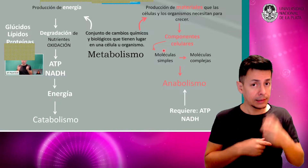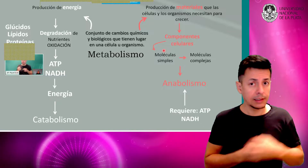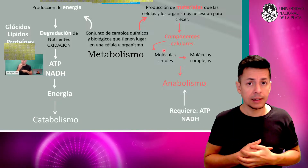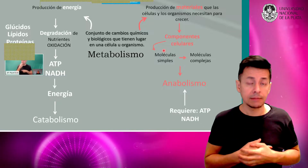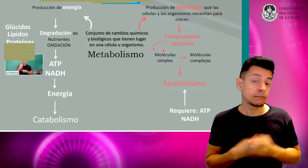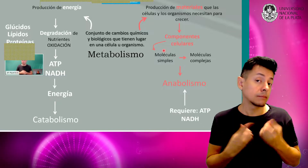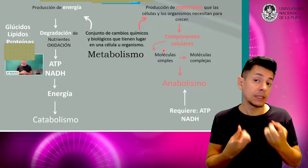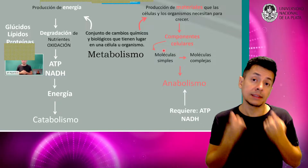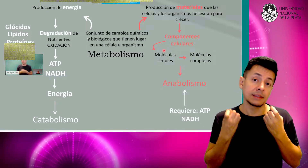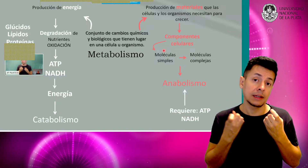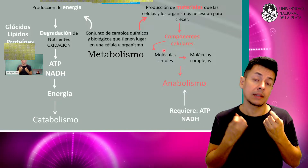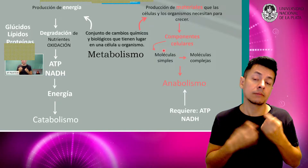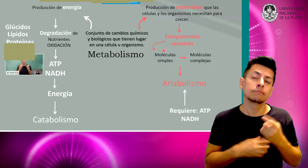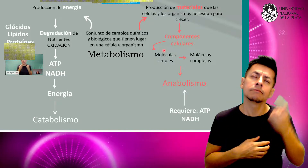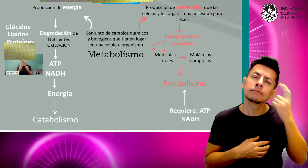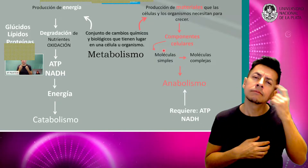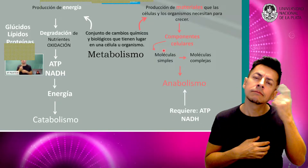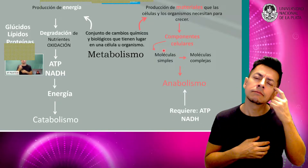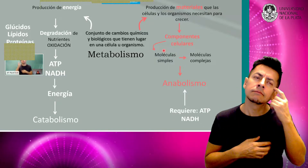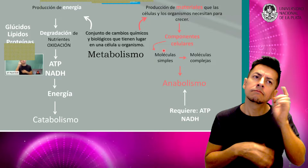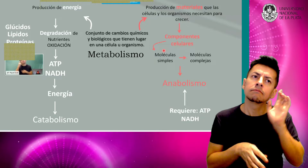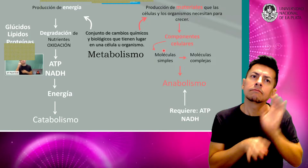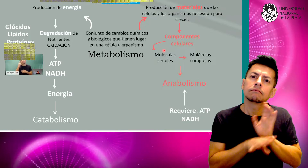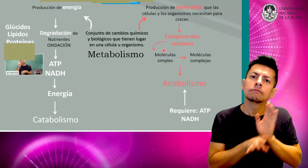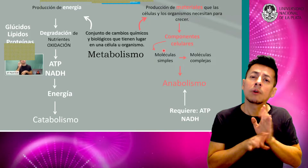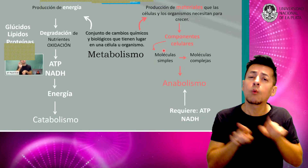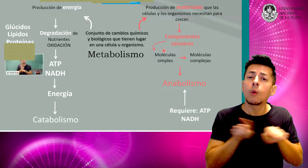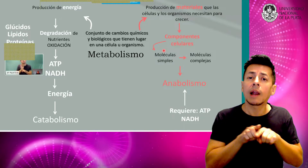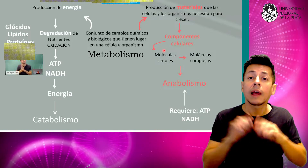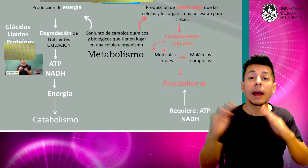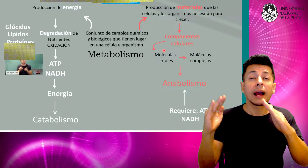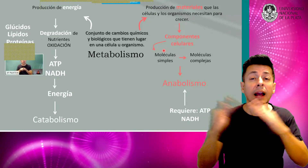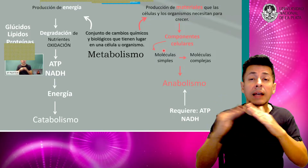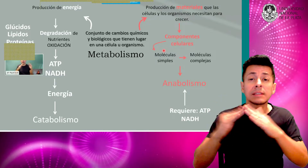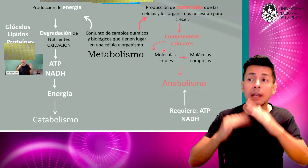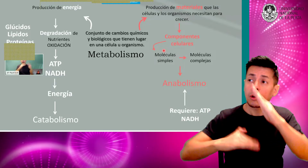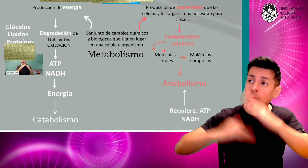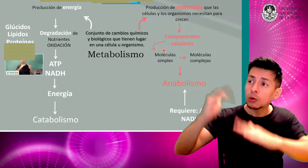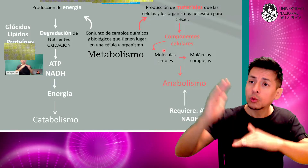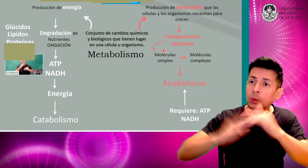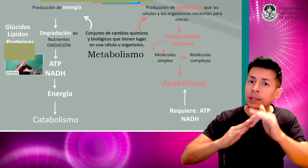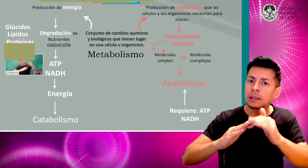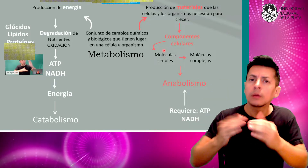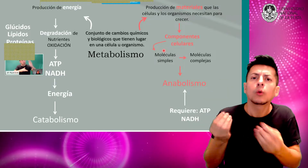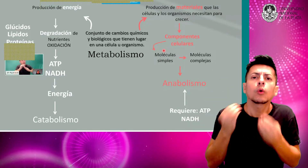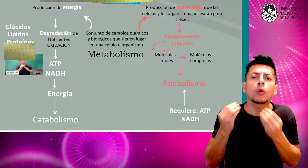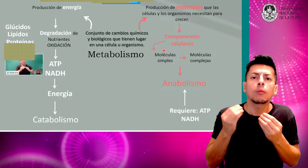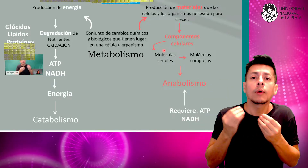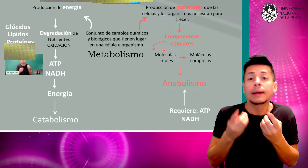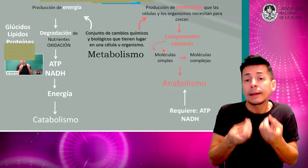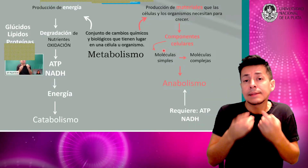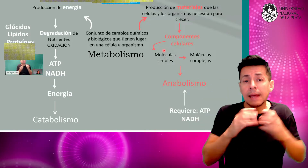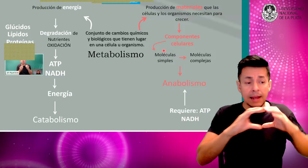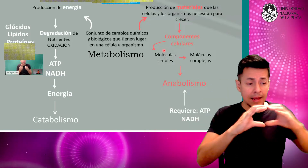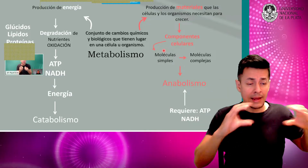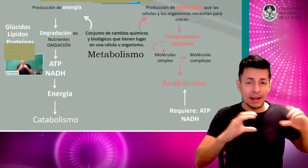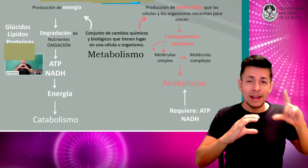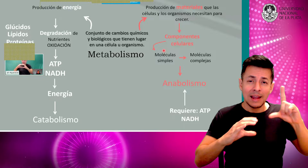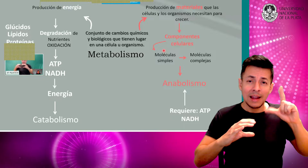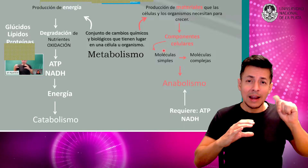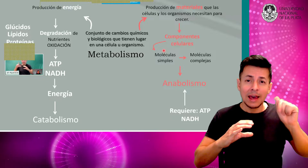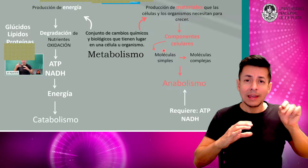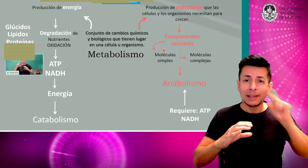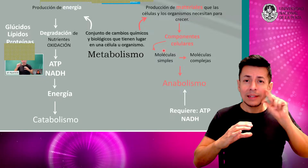¿Sí? Piénsenlo como construir una casa. Vamos a necesitar ladrillos y vamos a necesitar tiempo